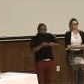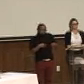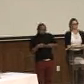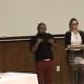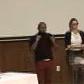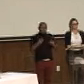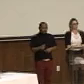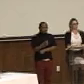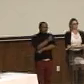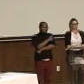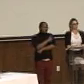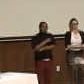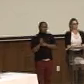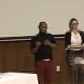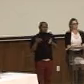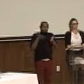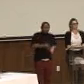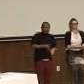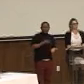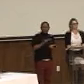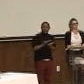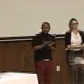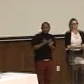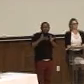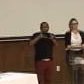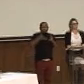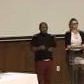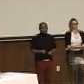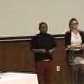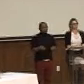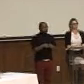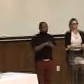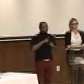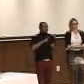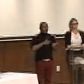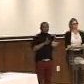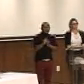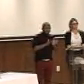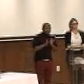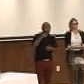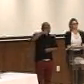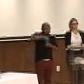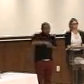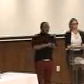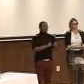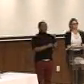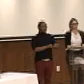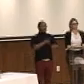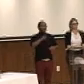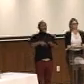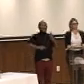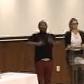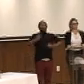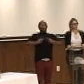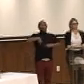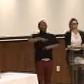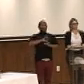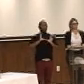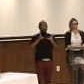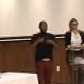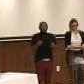de todas as aulas, de todas as atividades didáticas e ter acesso ao ensino. Esta é uma discussão que nós precisamos fazer todos